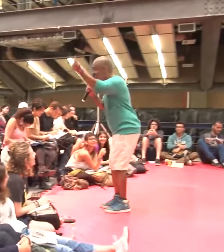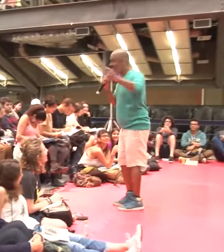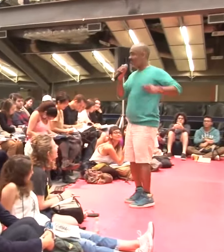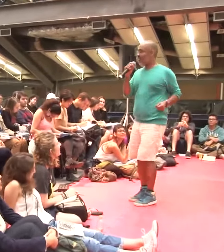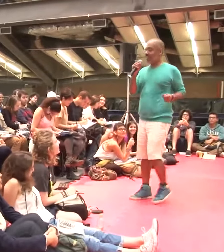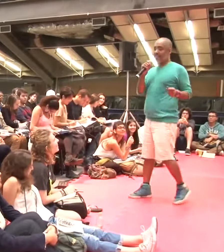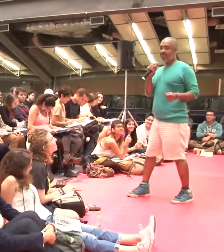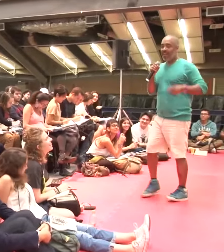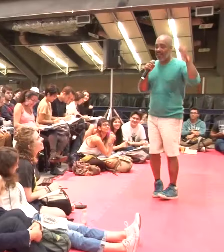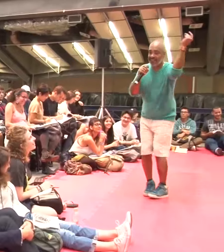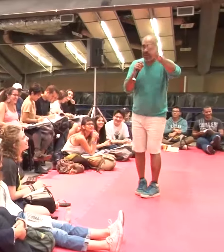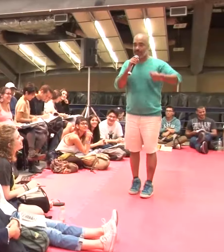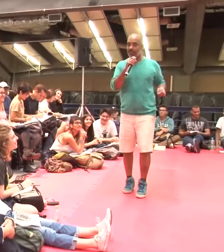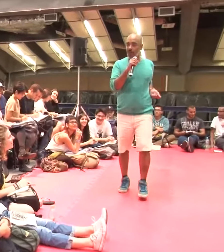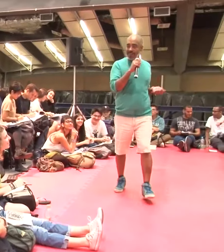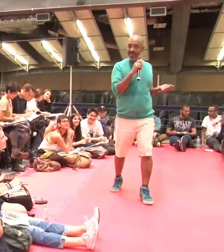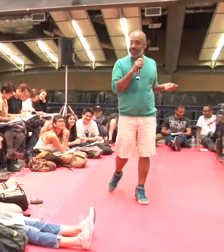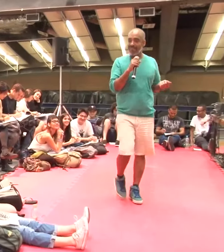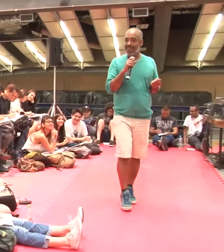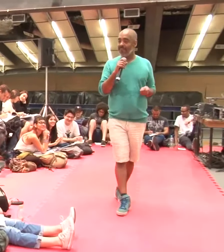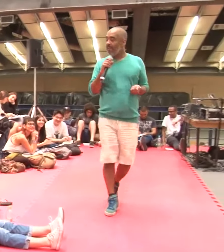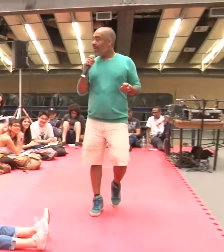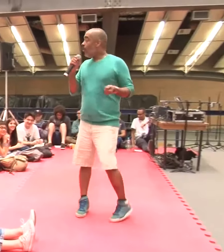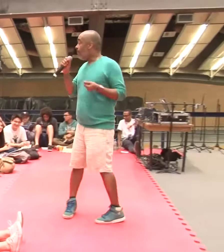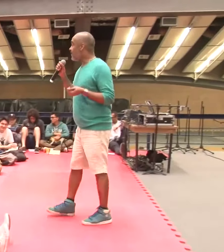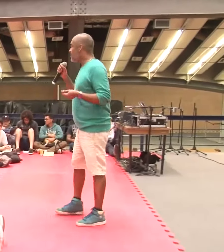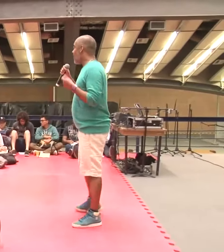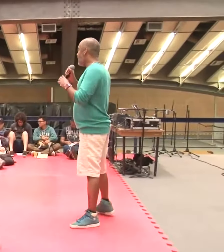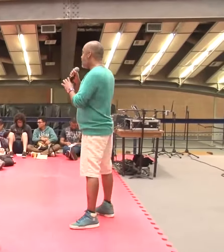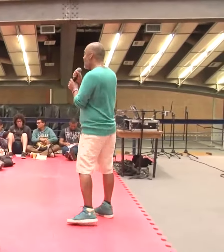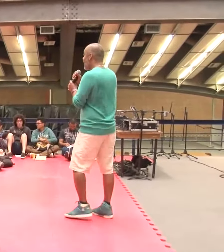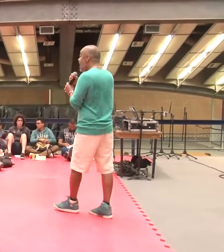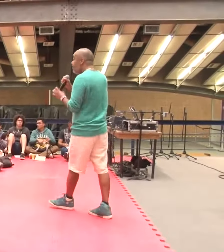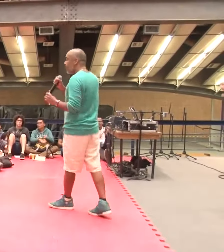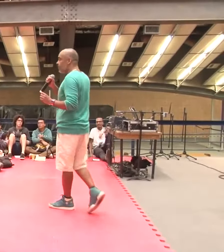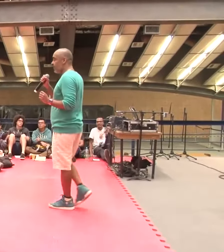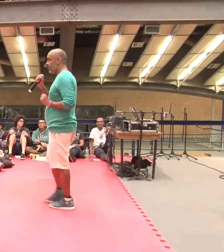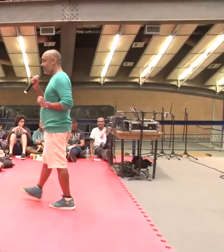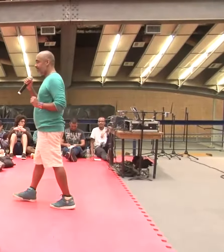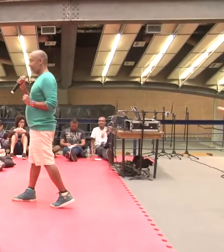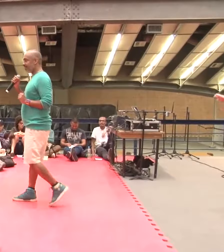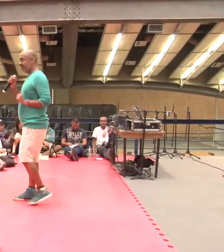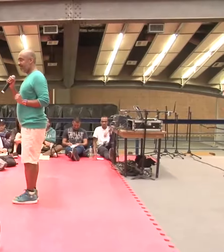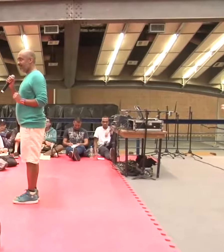canais funcionando, as sinapses boas. Romance realista, ele quer reproduzir.